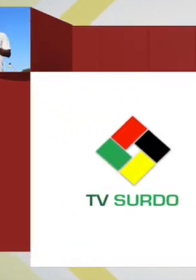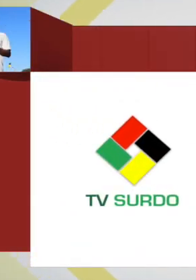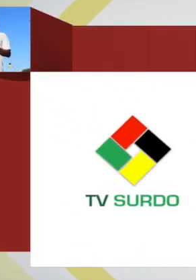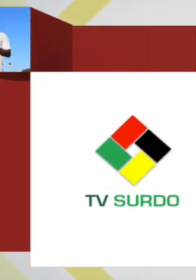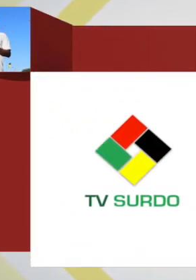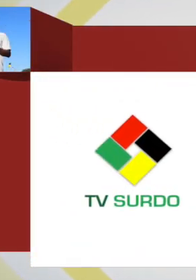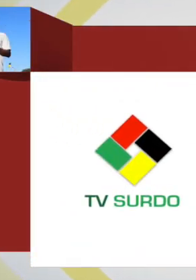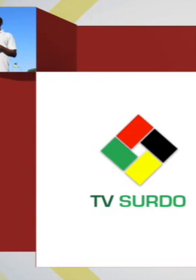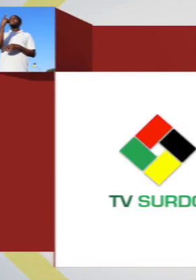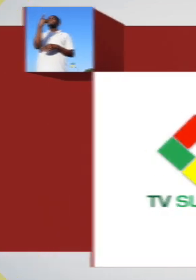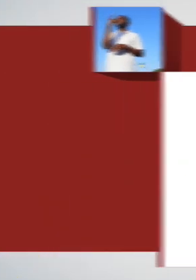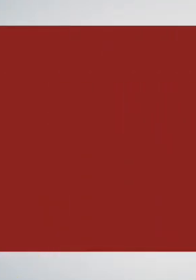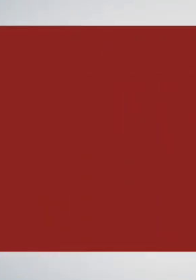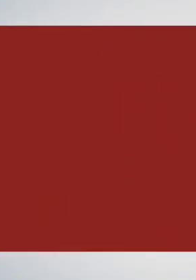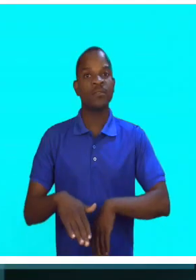Música